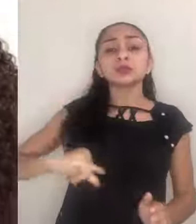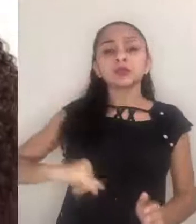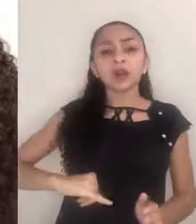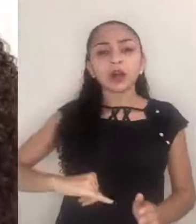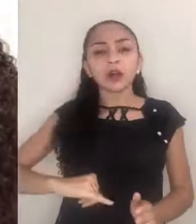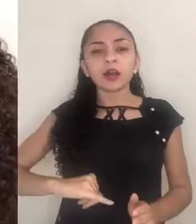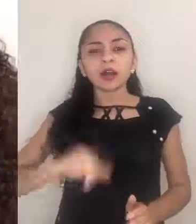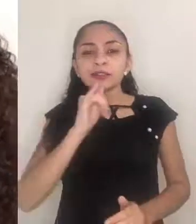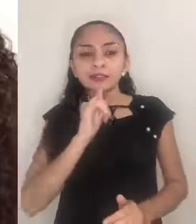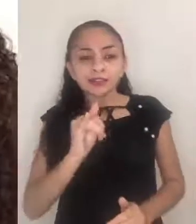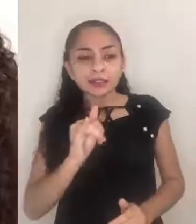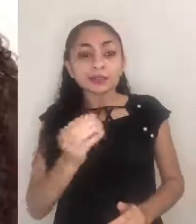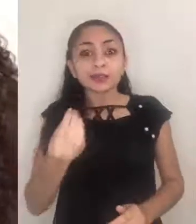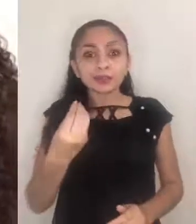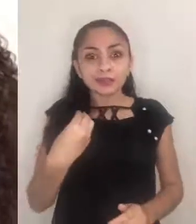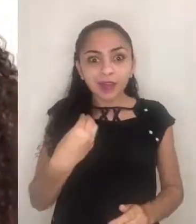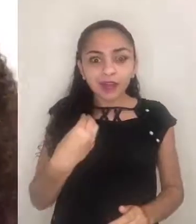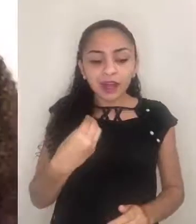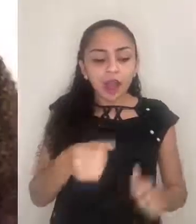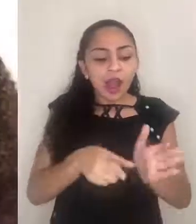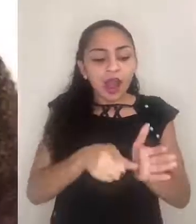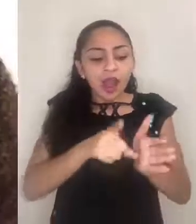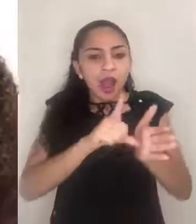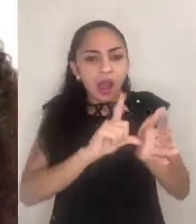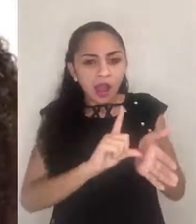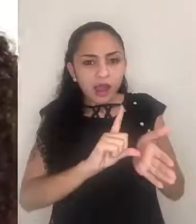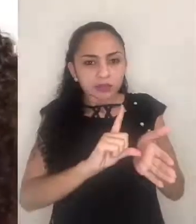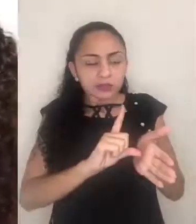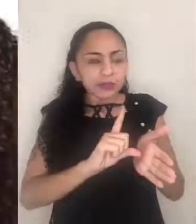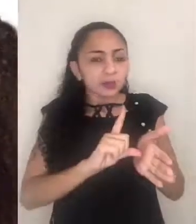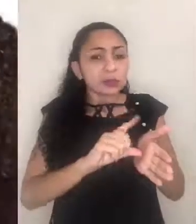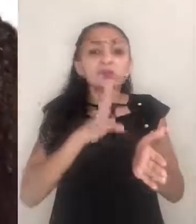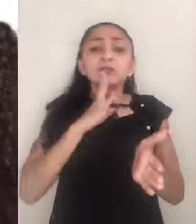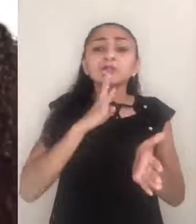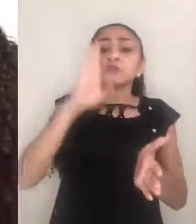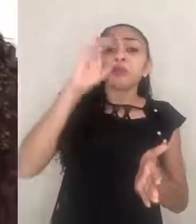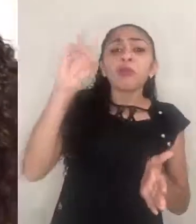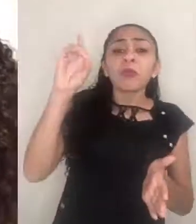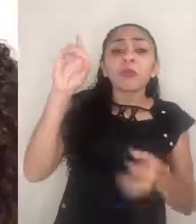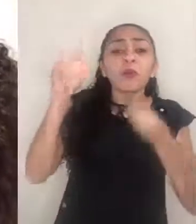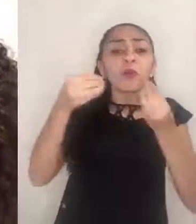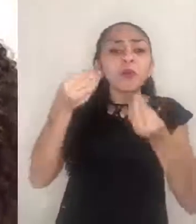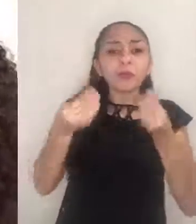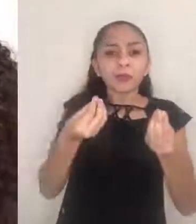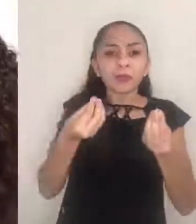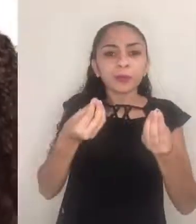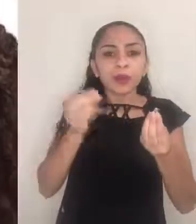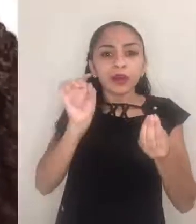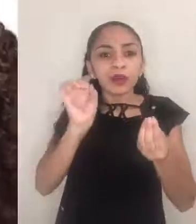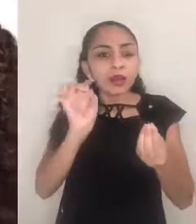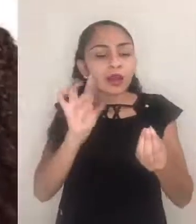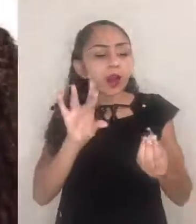falando literalmente, ou seja, quando ele fala assim, os meus olhos te veem, o que Jó